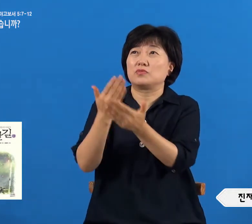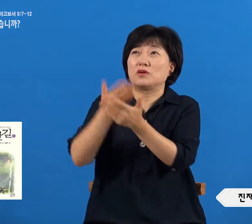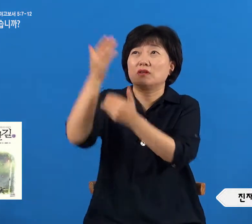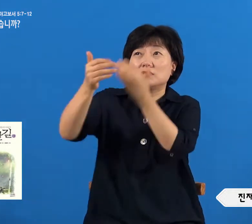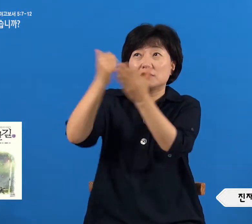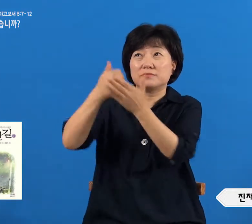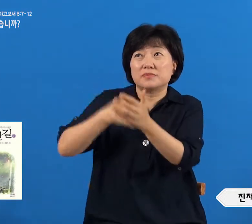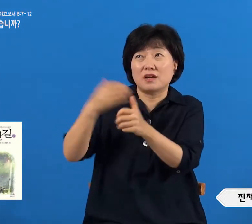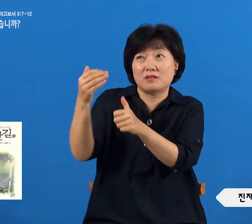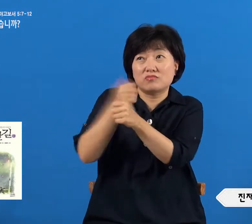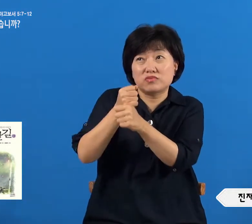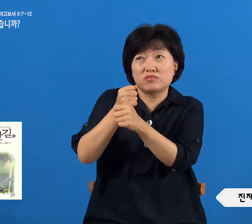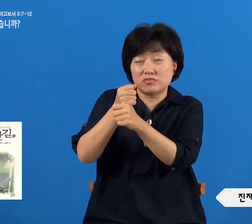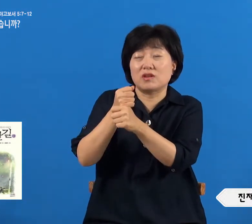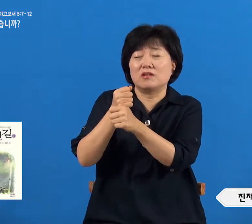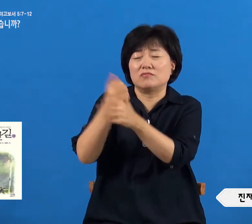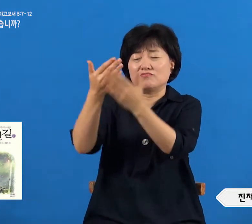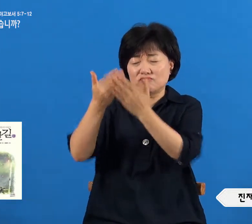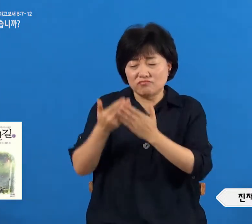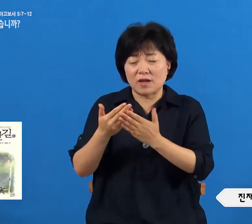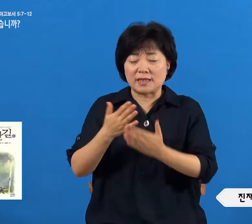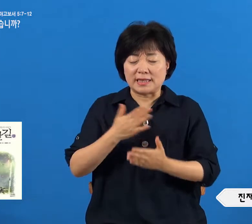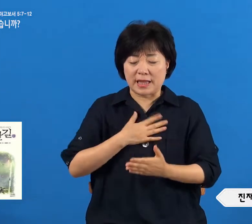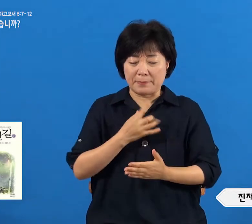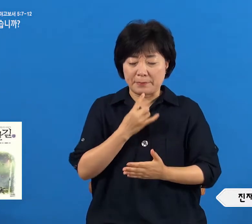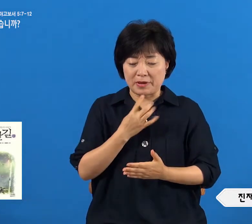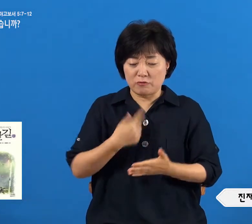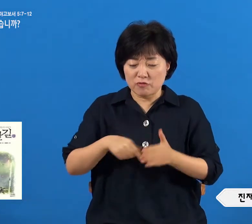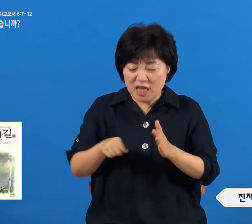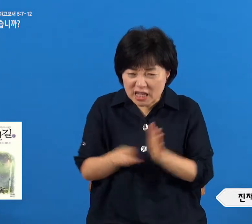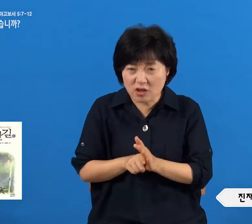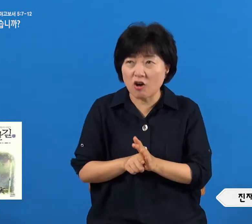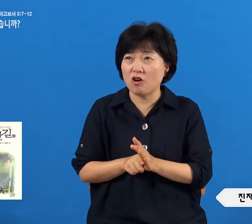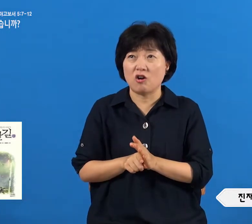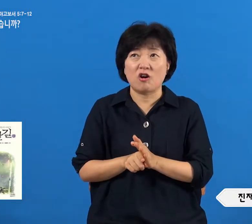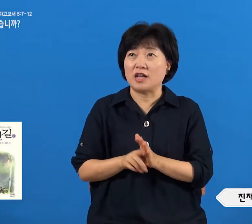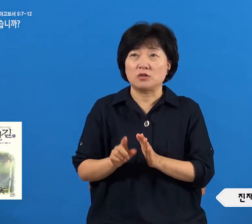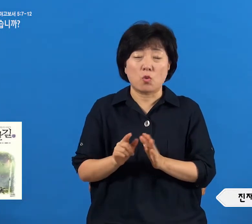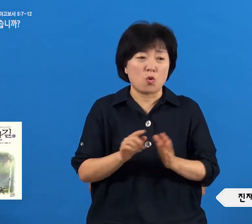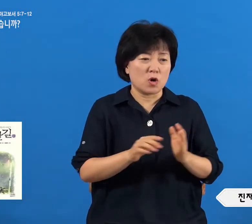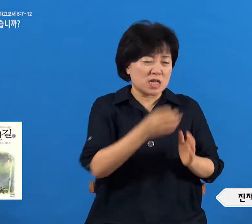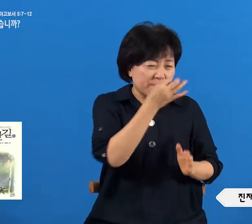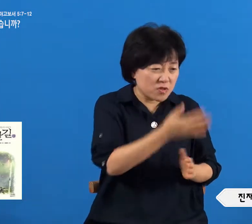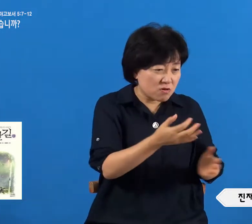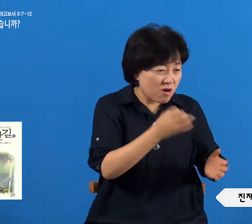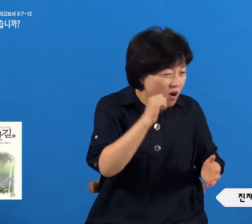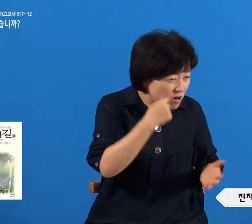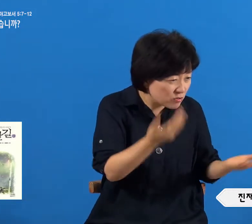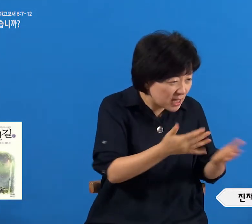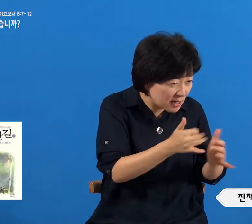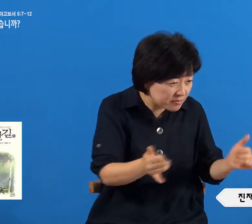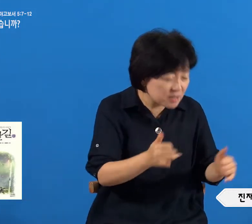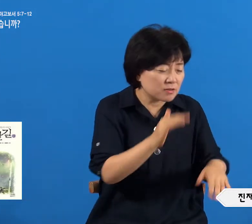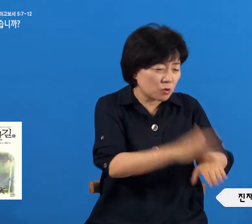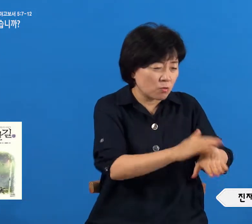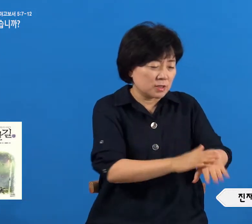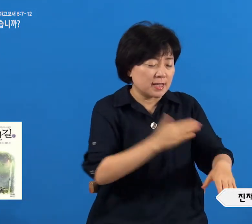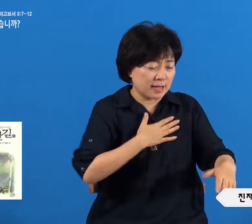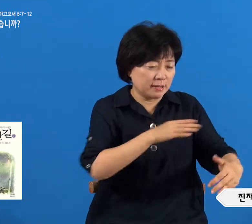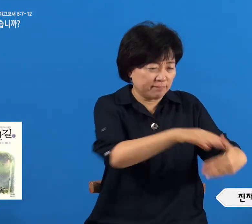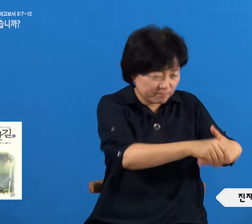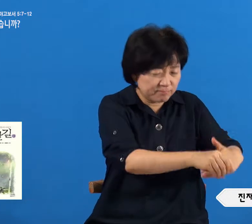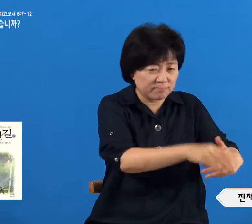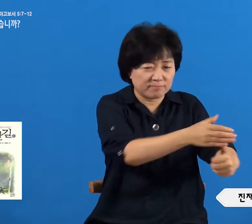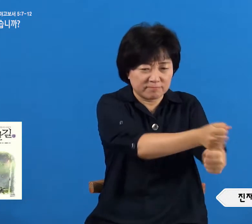붙들어 주신다면 나만을 위해서가 아니라 힘들고 어려운 사람의 손을 붙잡아 주겠습니다.